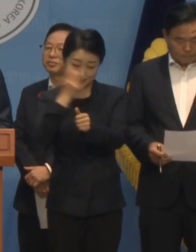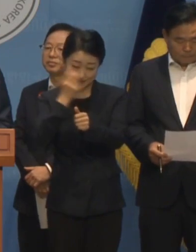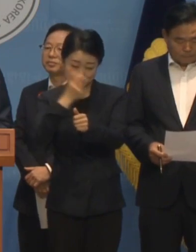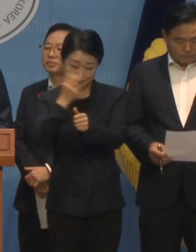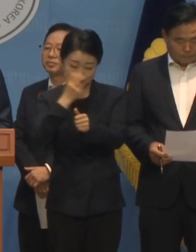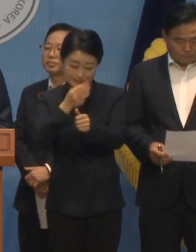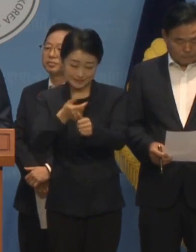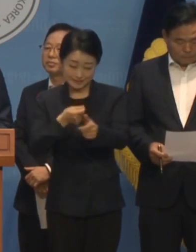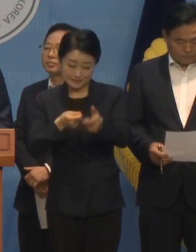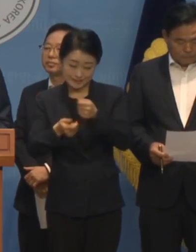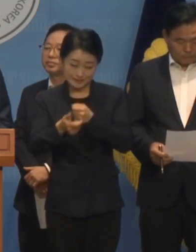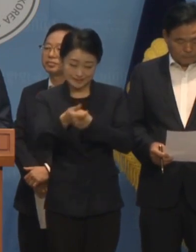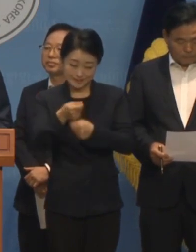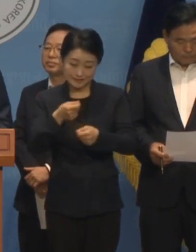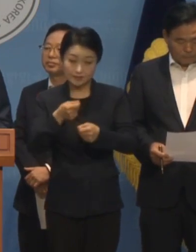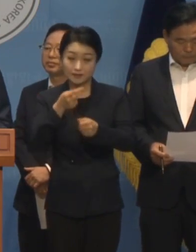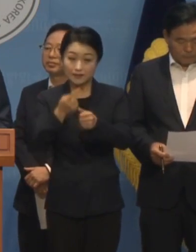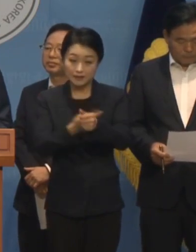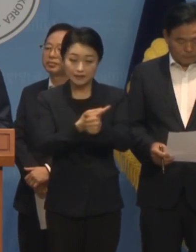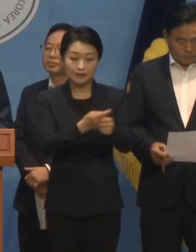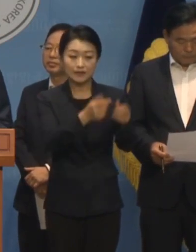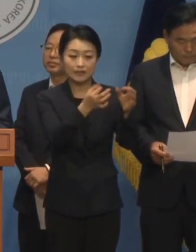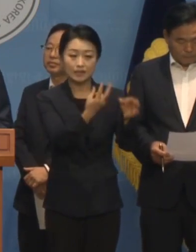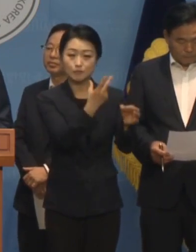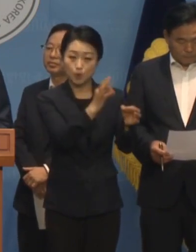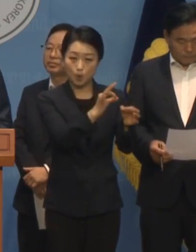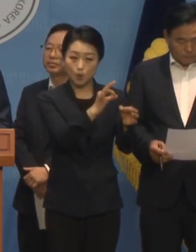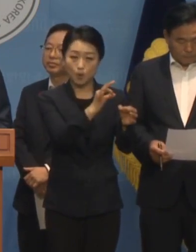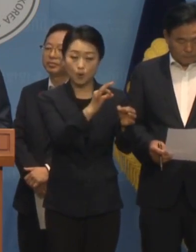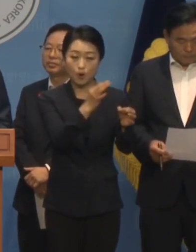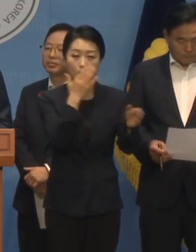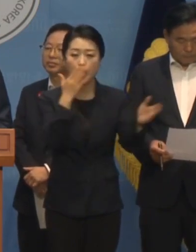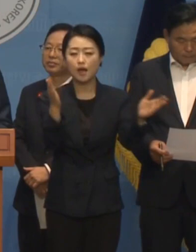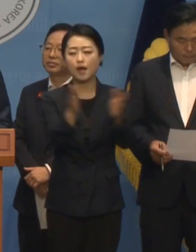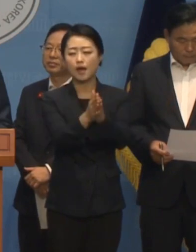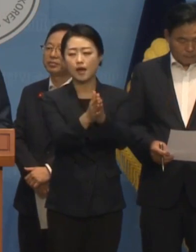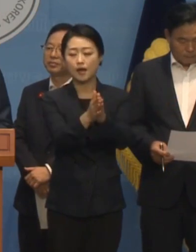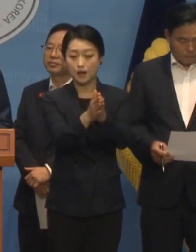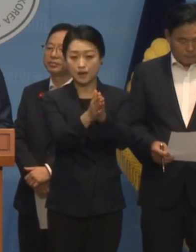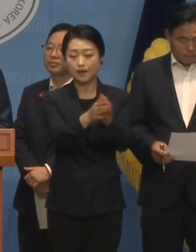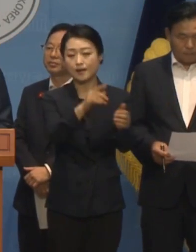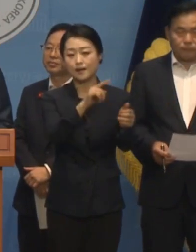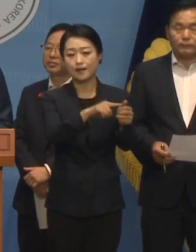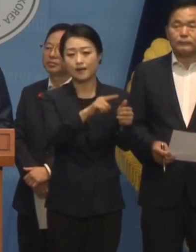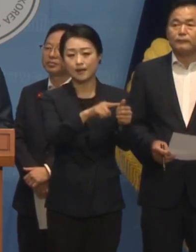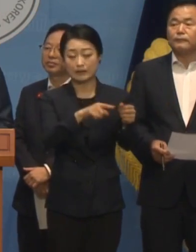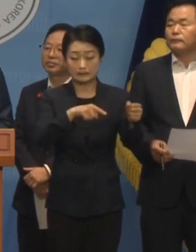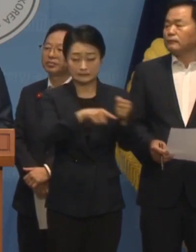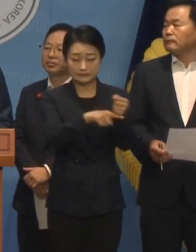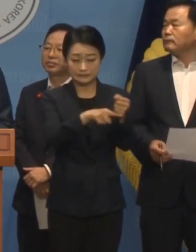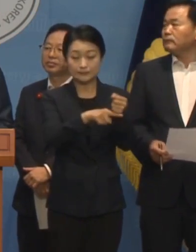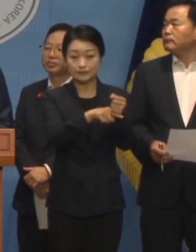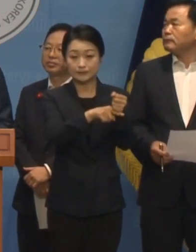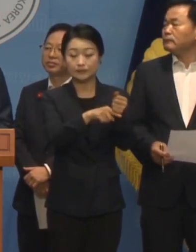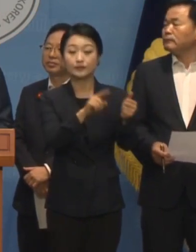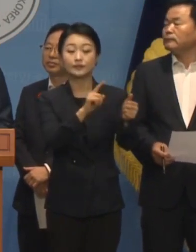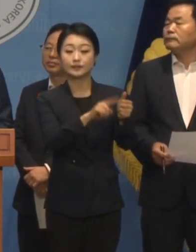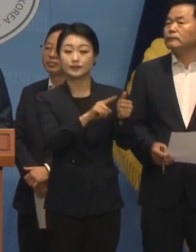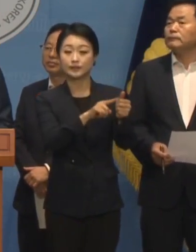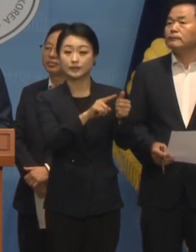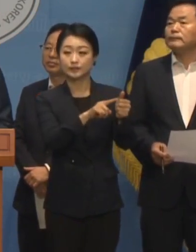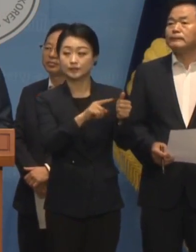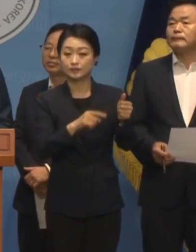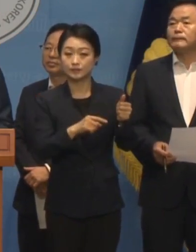들어감에 있어서 김용 부원장도 거기에 무고하게 희생된 사람이라고 할 것입니다. 김용 전 부원장이